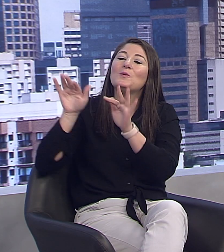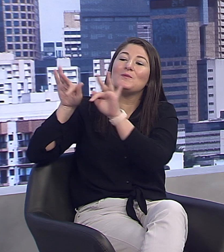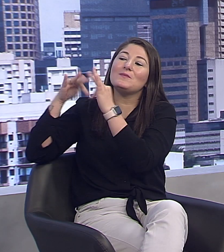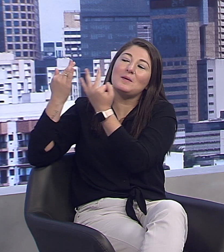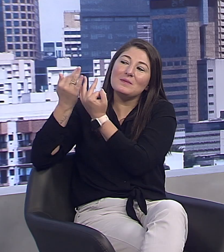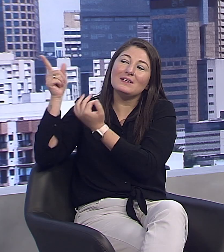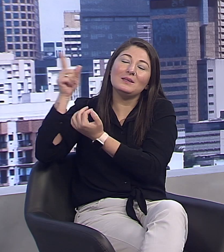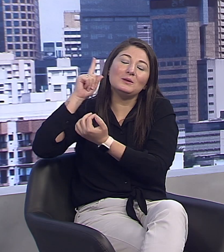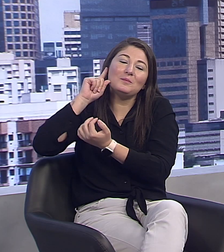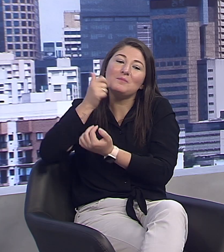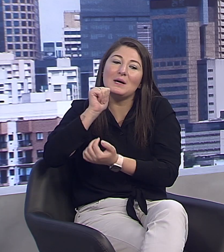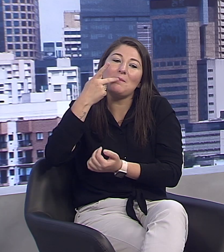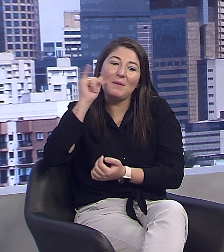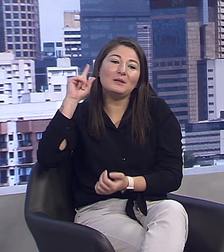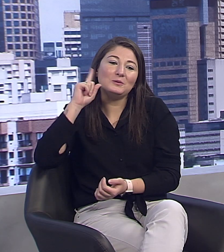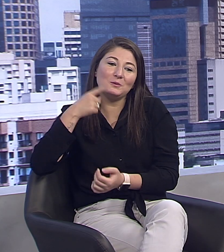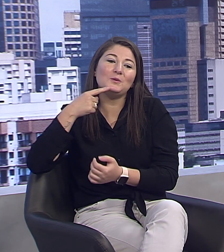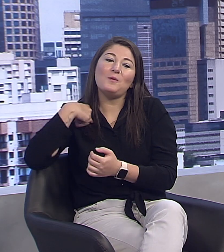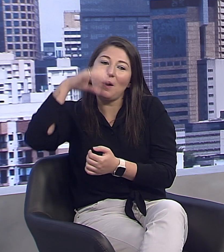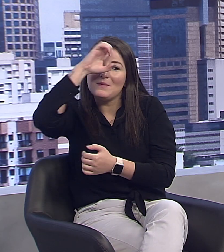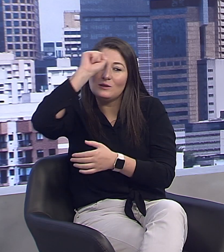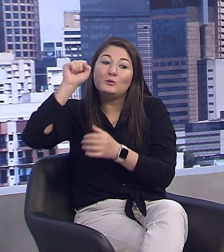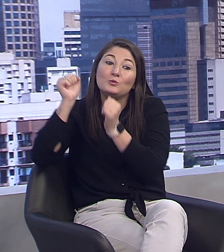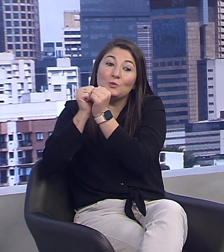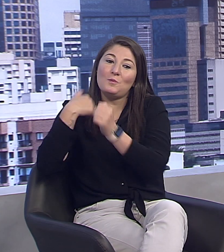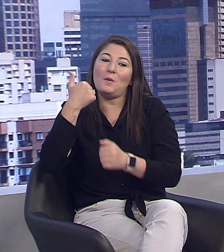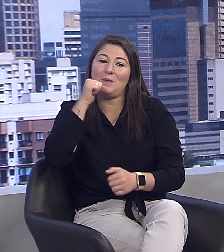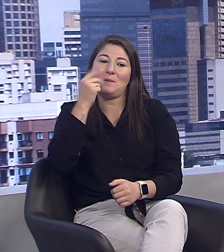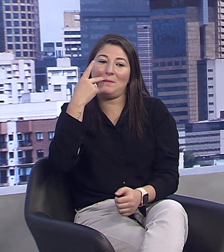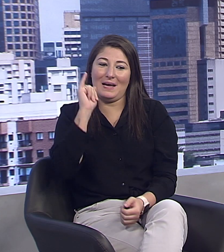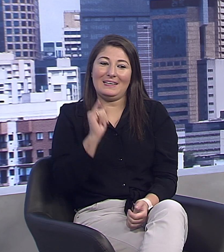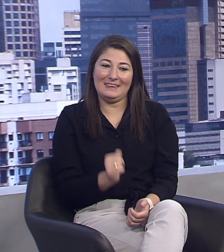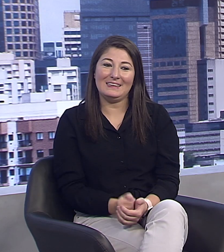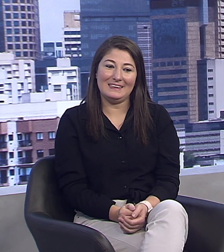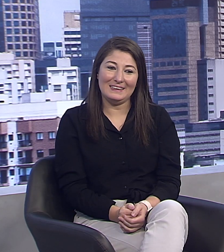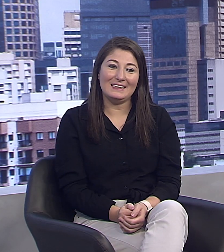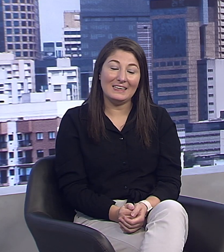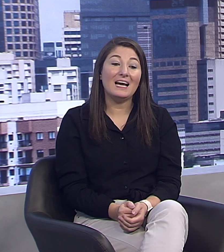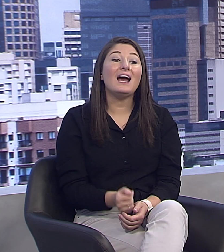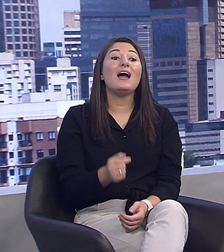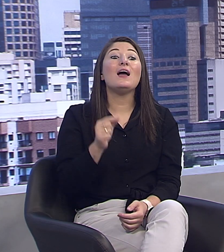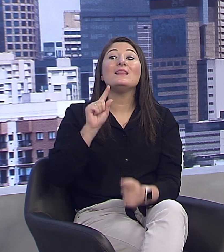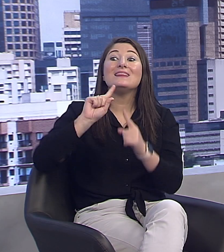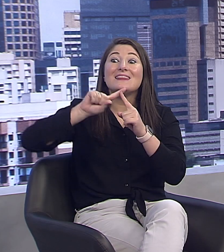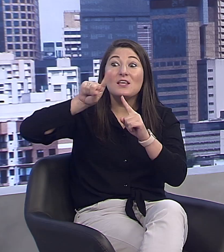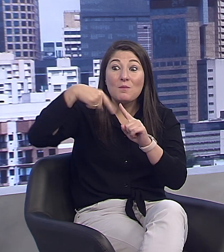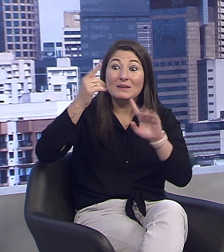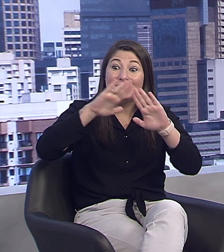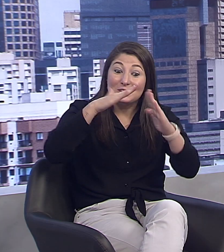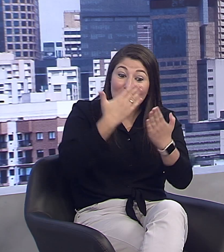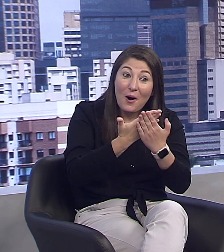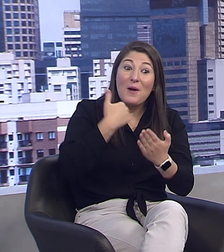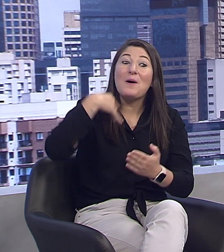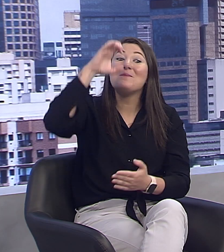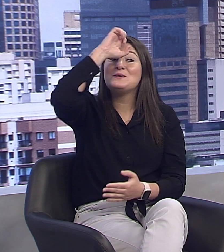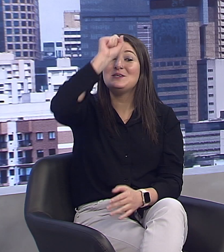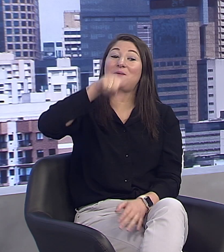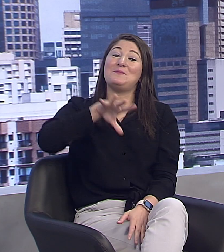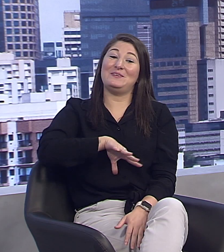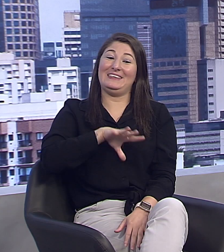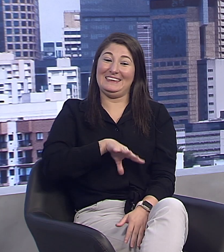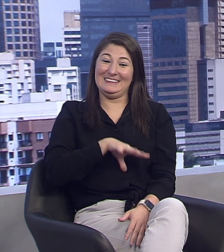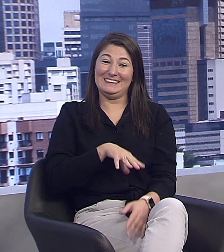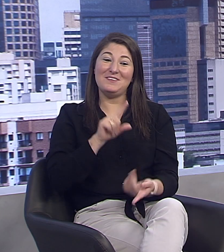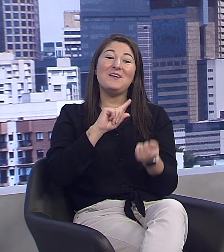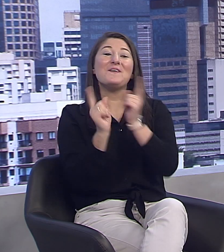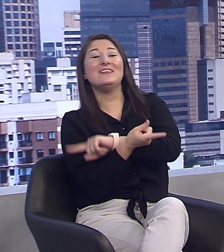natural. Então, a minha aquisição linguística também foi de forma natural, porque eu aprendi Libras com os meus pais, que também são surdos.